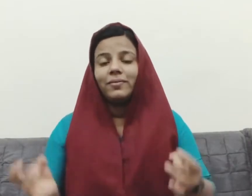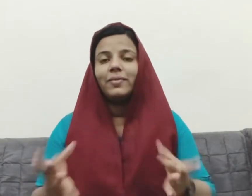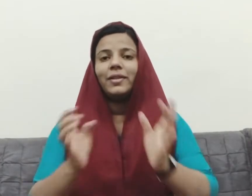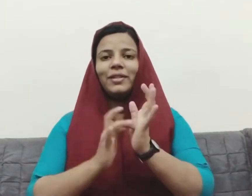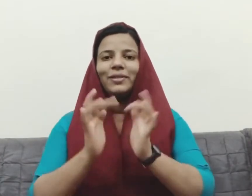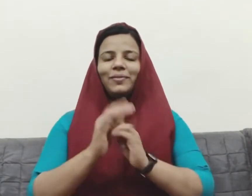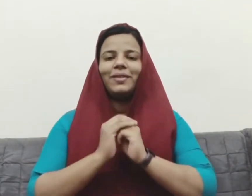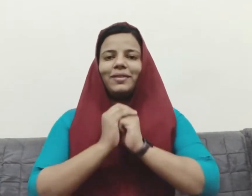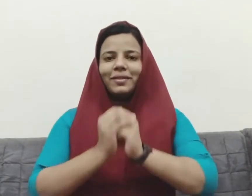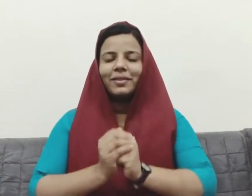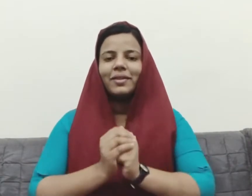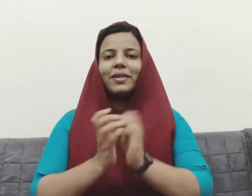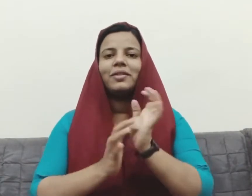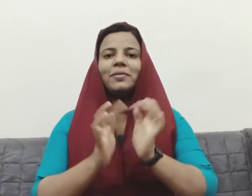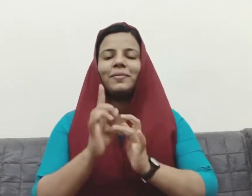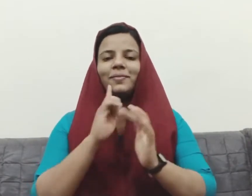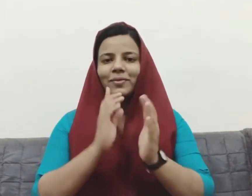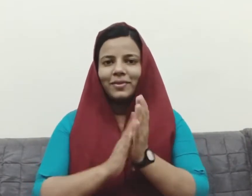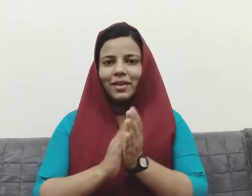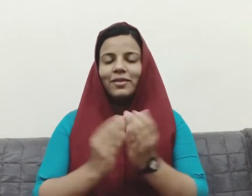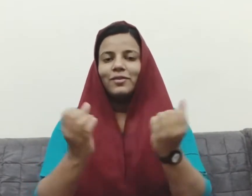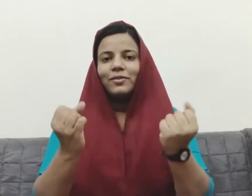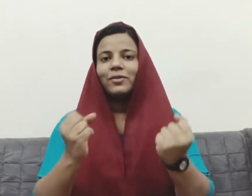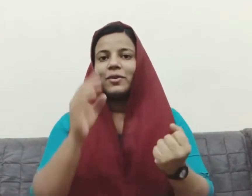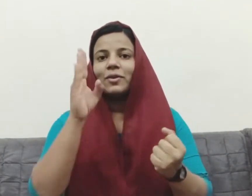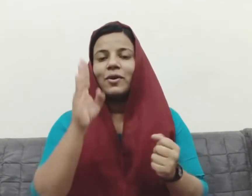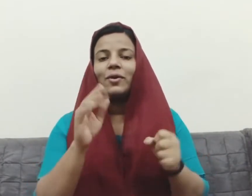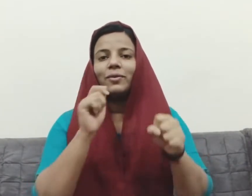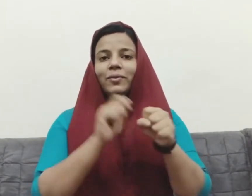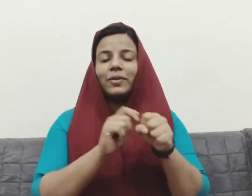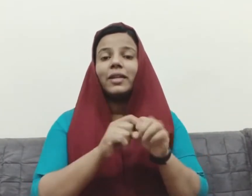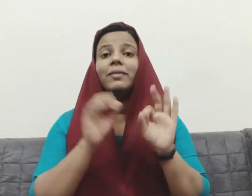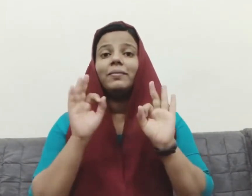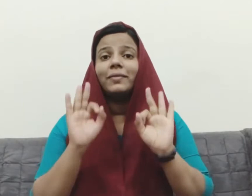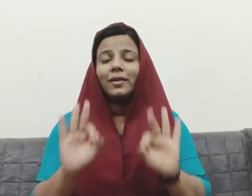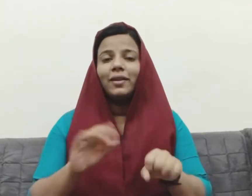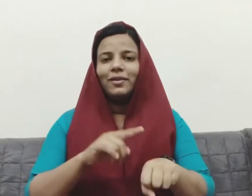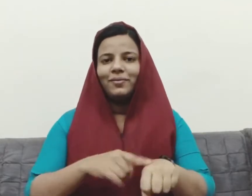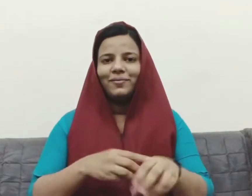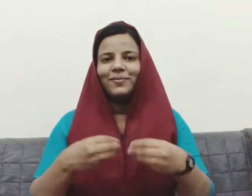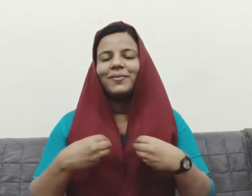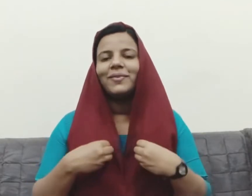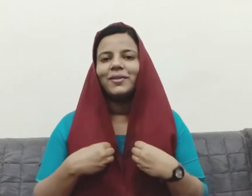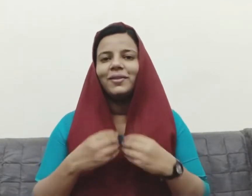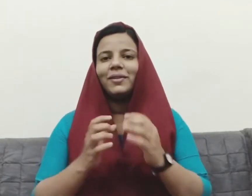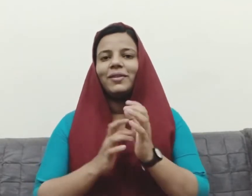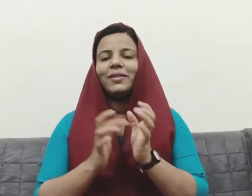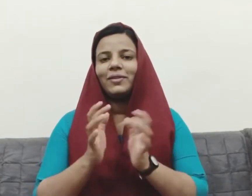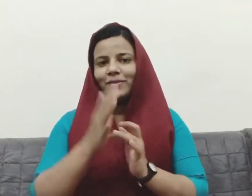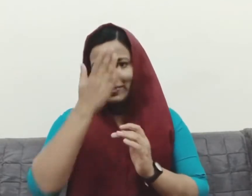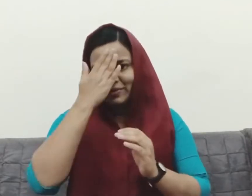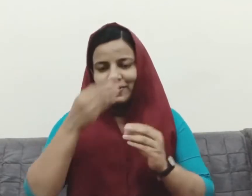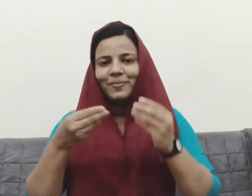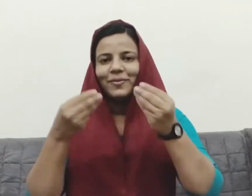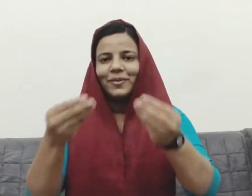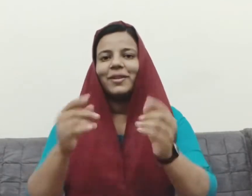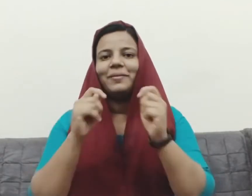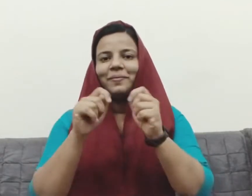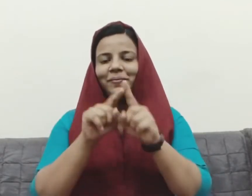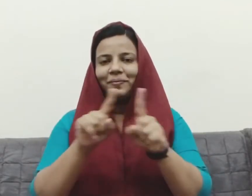പ്രഭാതത്തിൽ നമ്മുടെ കർത്താവിനെ ആരാധിപ്പാൻ, കർത്താവിനെ സ്തുതിപ്പാൻ സർവശക്തനായ പിതാവ് നമുക്കൊരുക്കി തന്നിരിക്കുന്ന നല്ല സാവകാശത്തിനായിട്ട് നമുക്ക് കർത്താവിനെ സ്തോത്രം ചെയ്യാം.